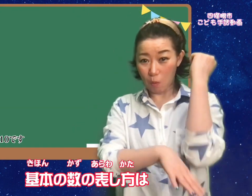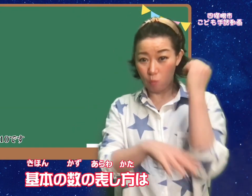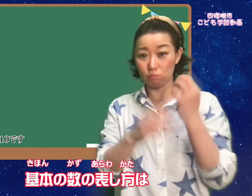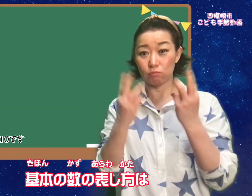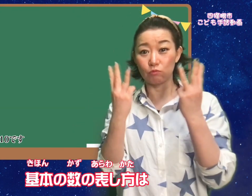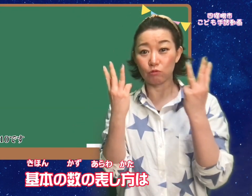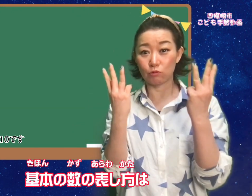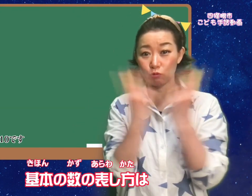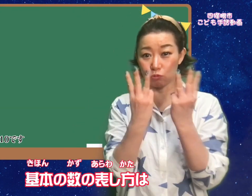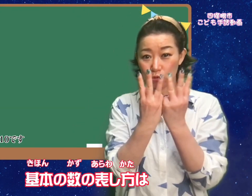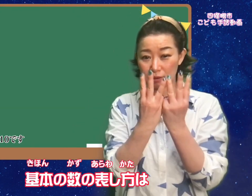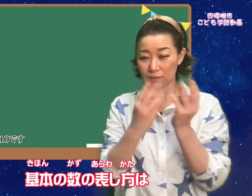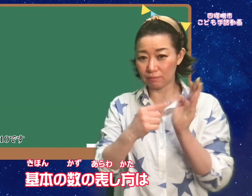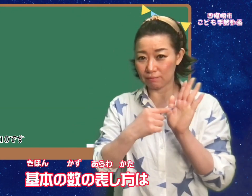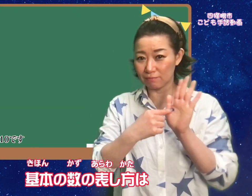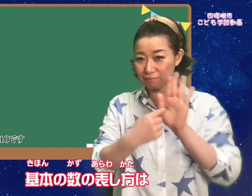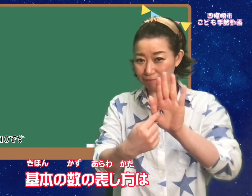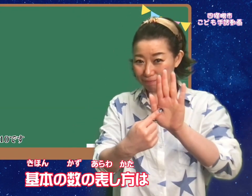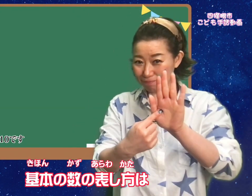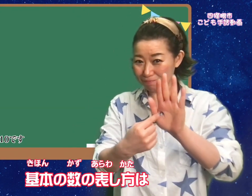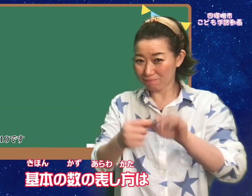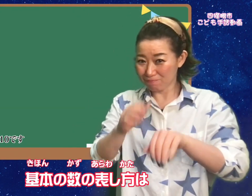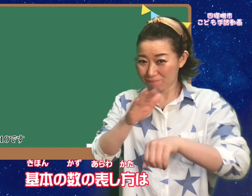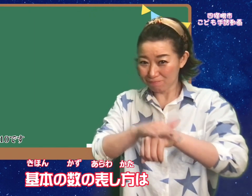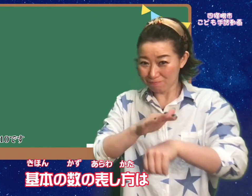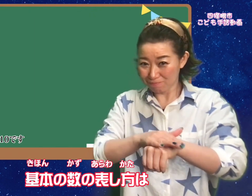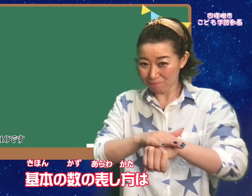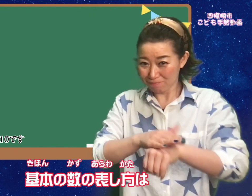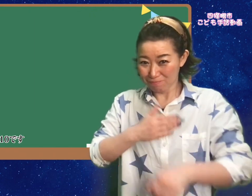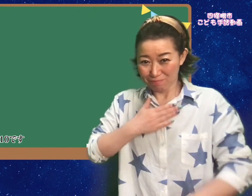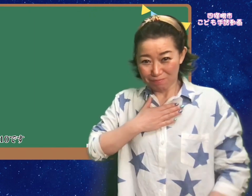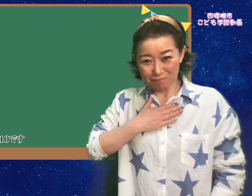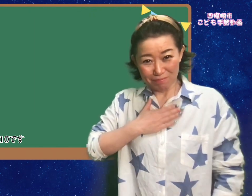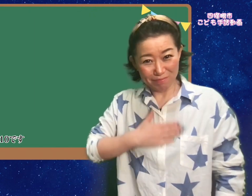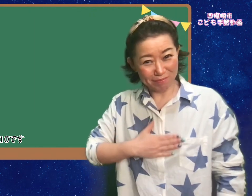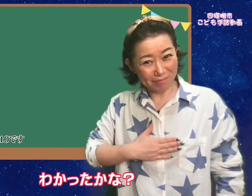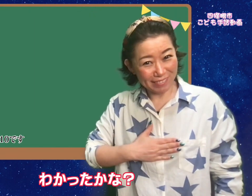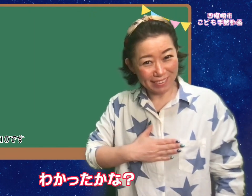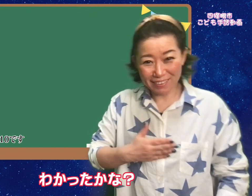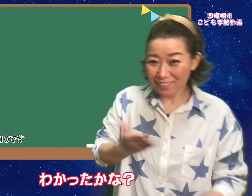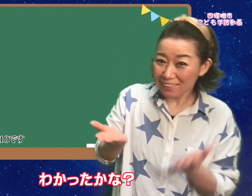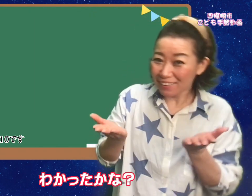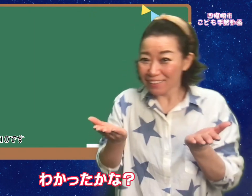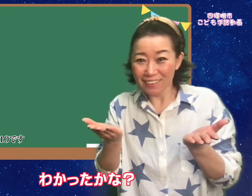基本の数の表し方はわかったかな？